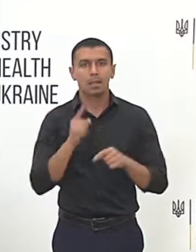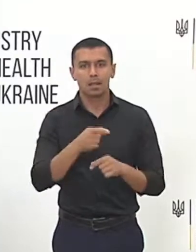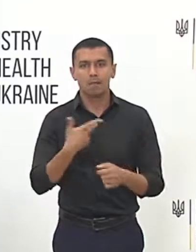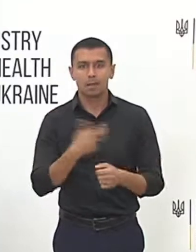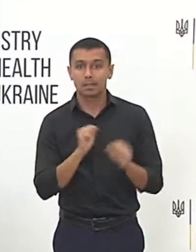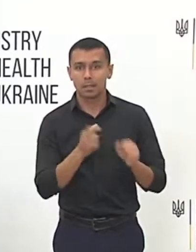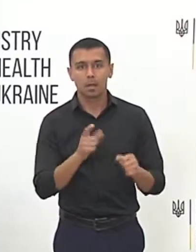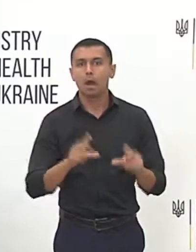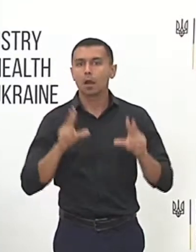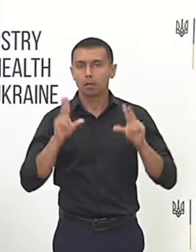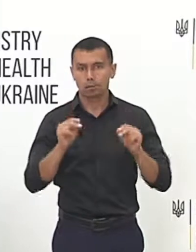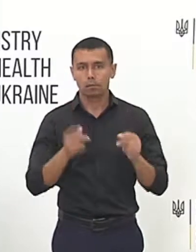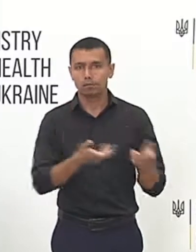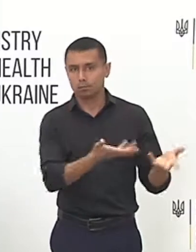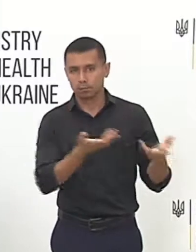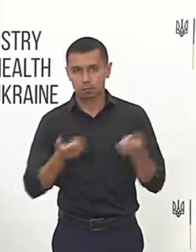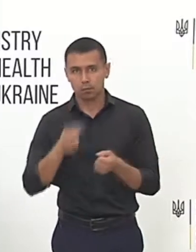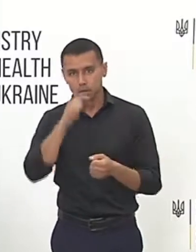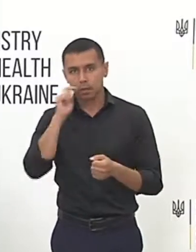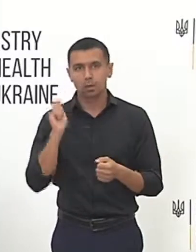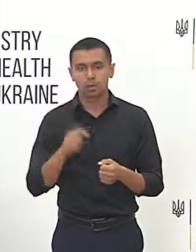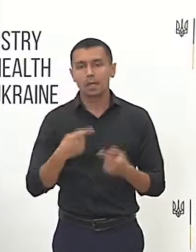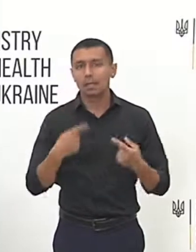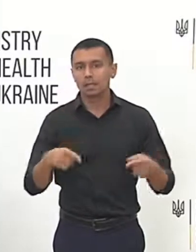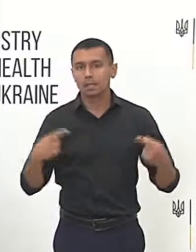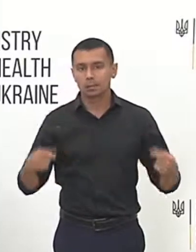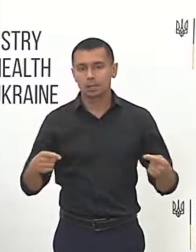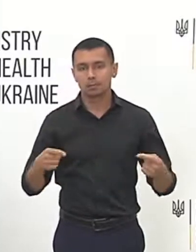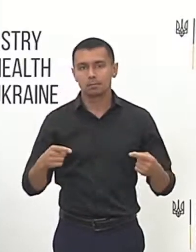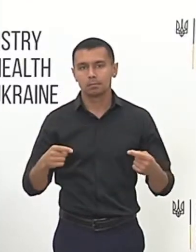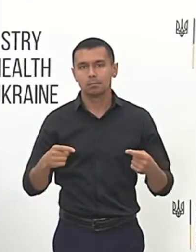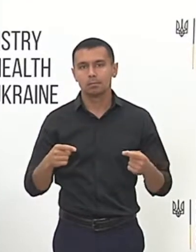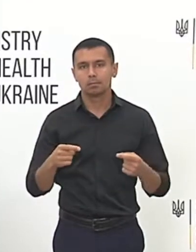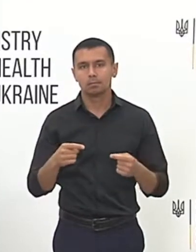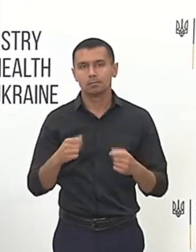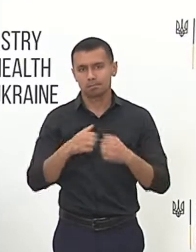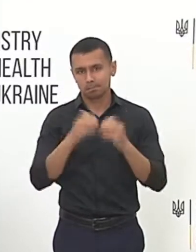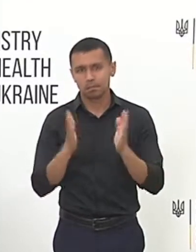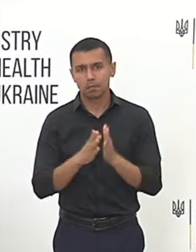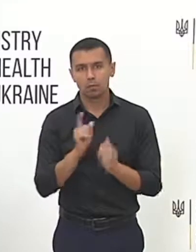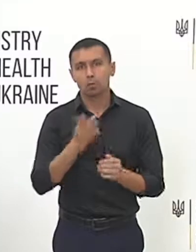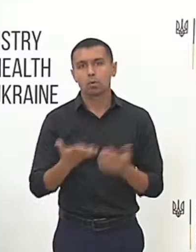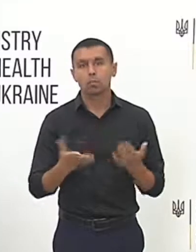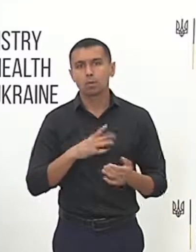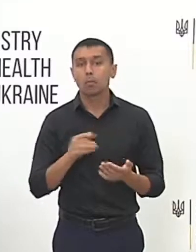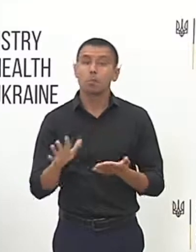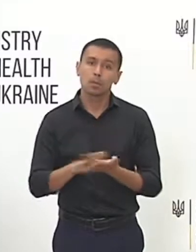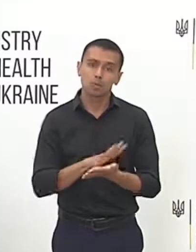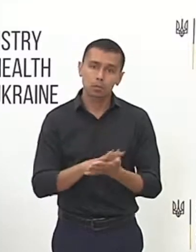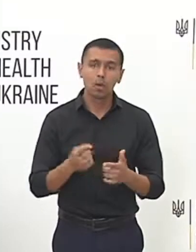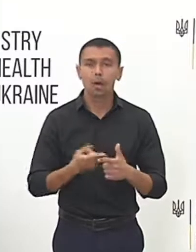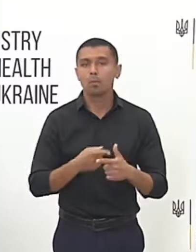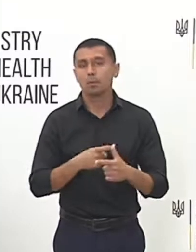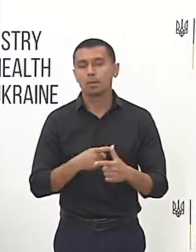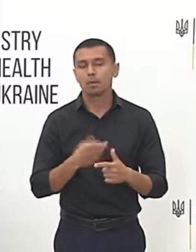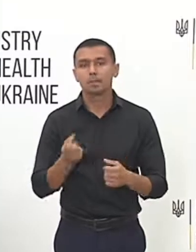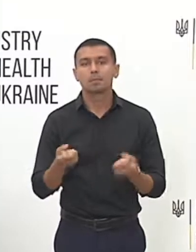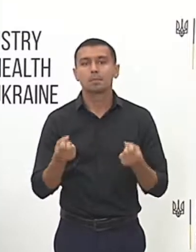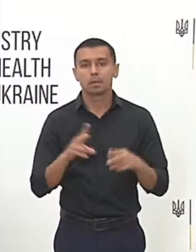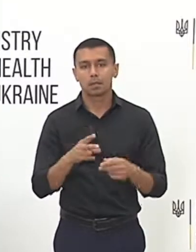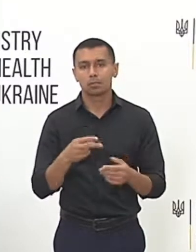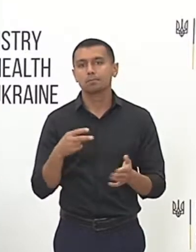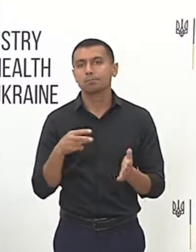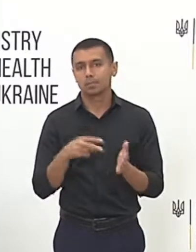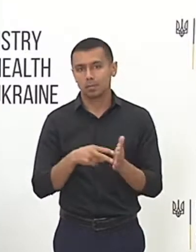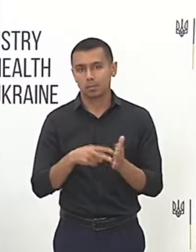яка гарантовано надійде в Україну різними об'ємами, і вона може бути або безкоштовною, або за спеціальною